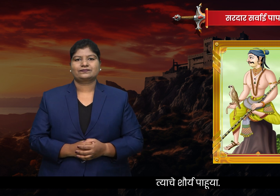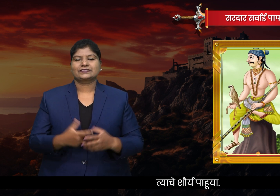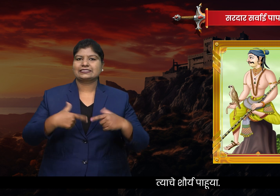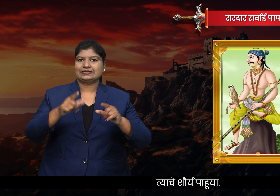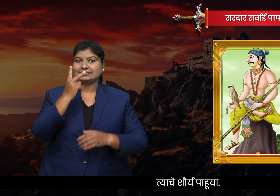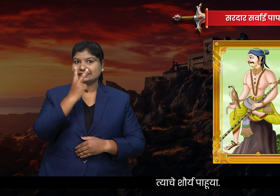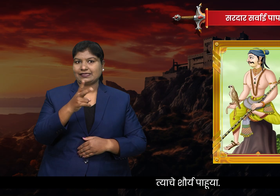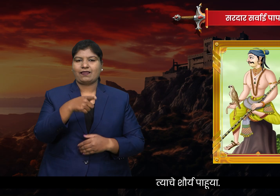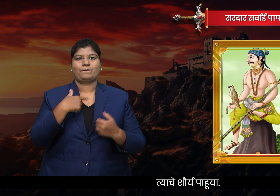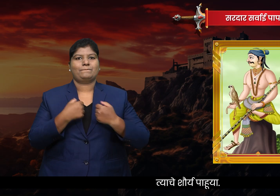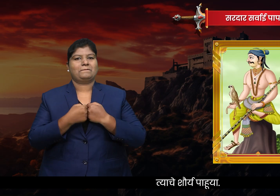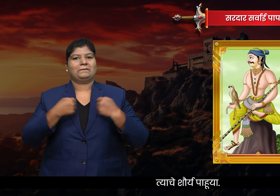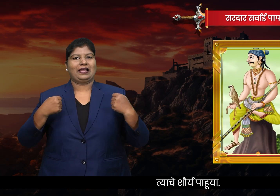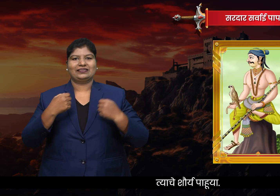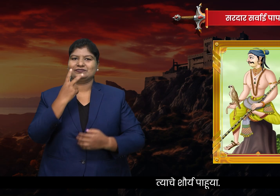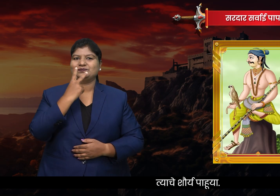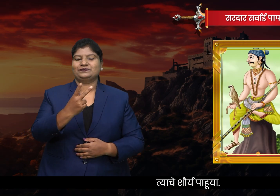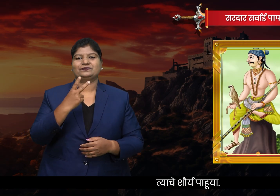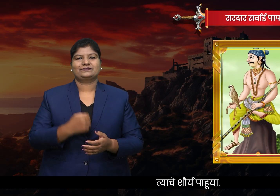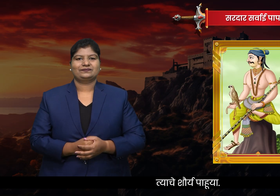त्याचे शौर्य पाहूया.